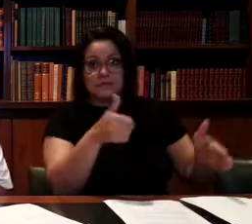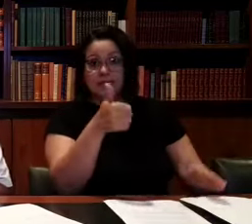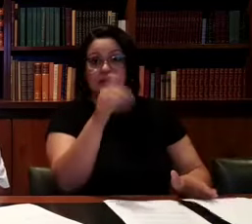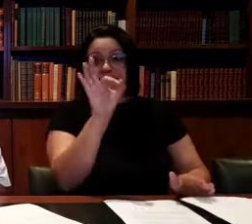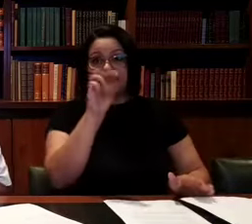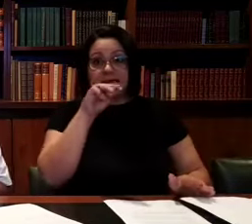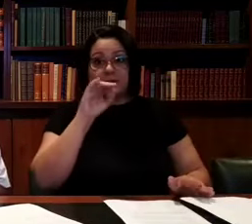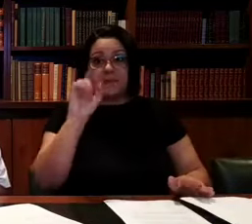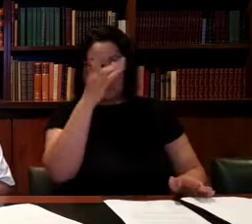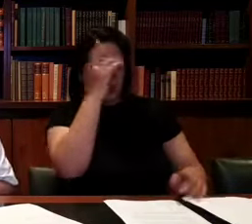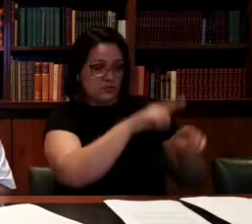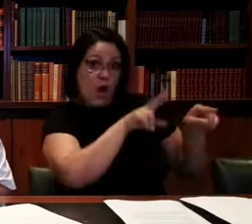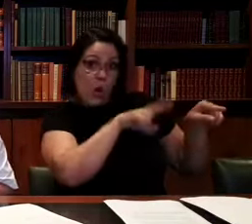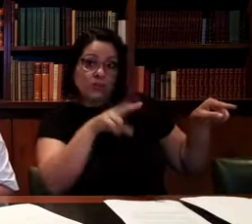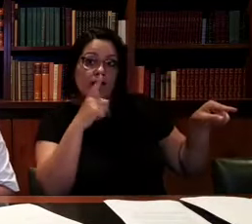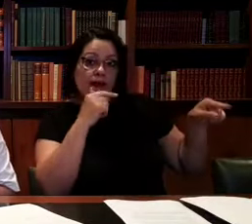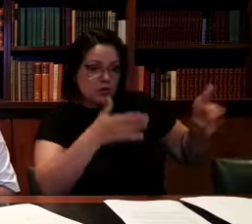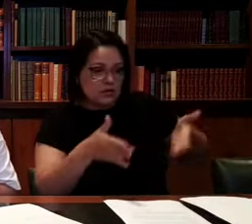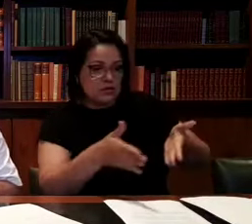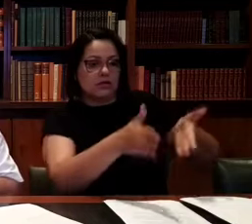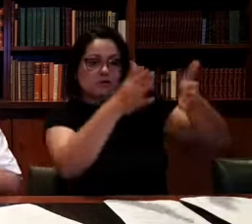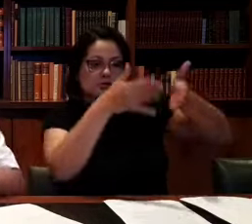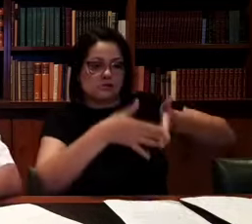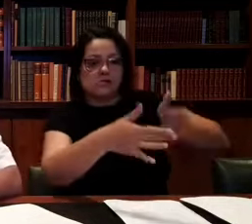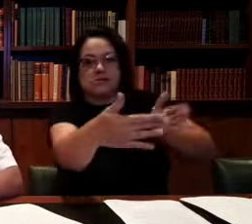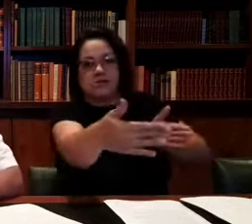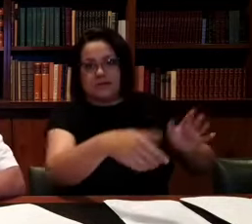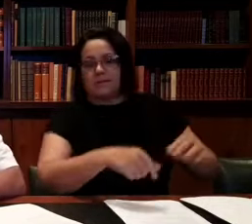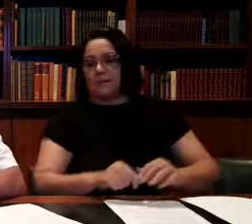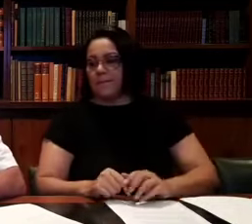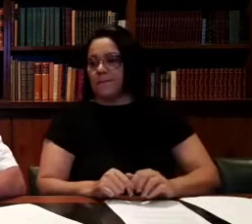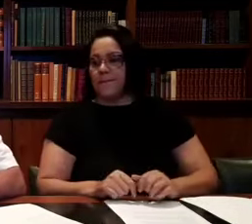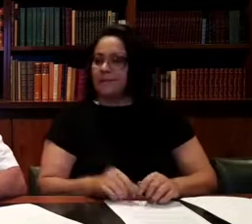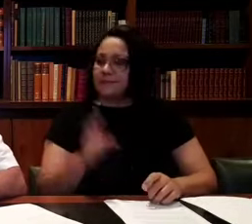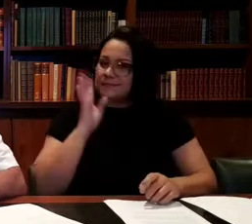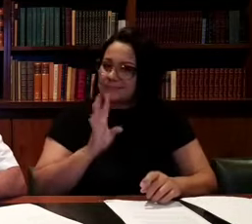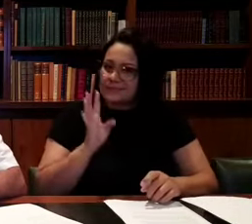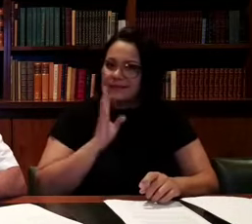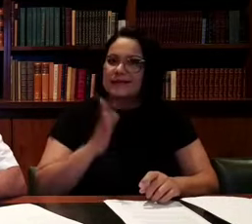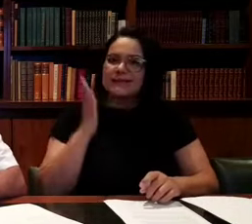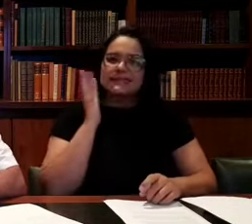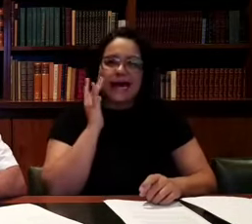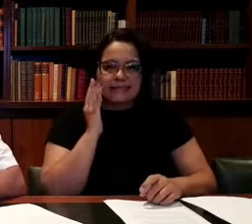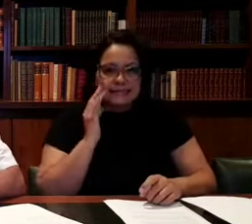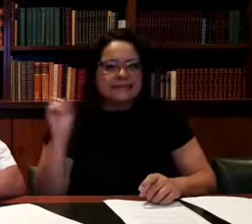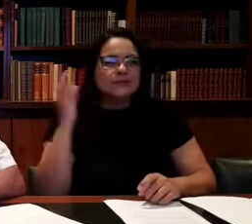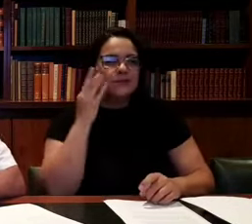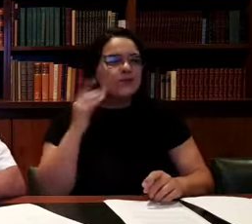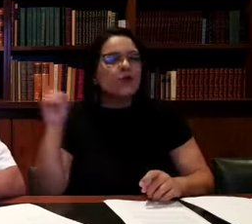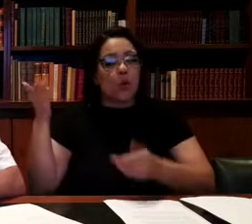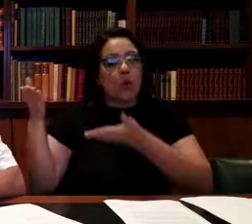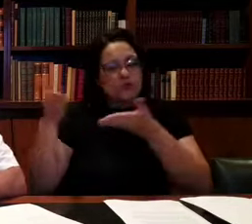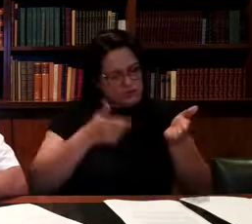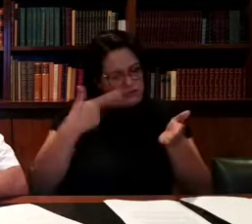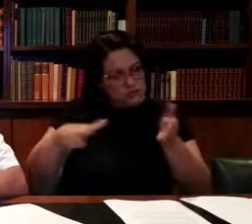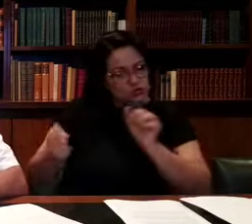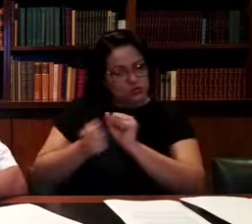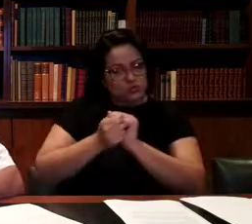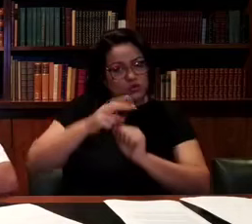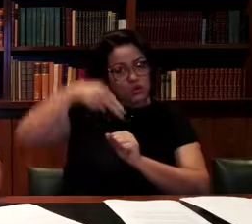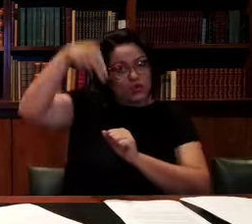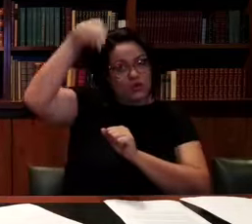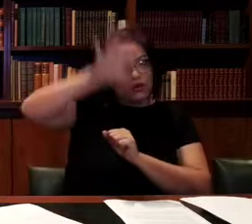cem mil habitantes Ok eu vou ver o que é bacana você já teve alguns momentos vou te convidar de novo para ir no nordeste né